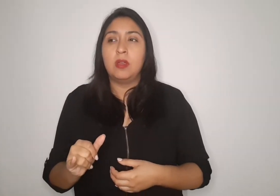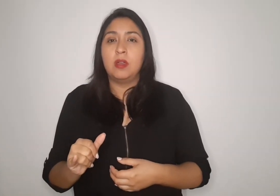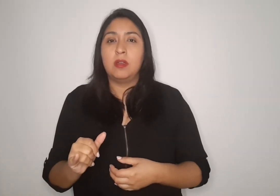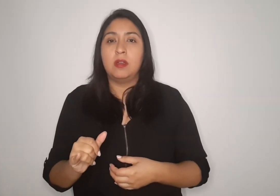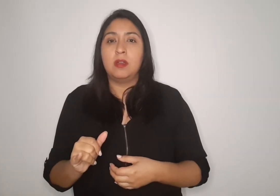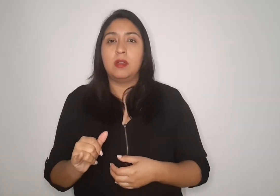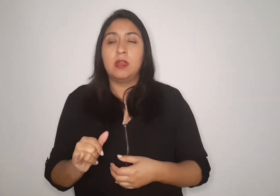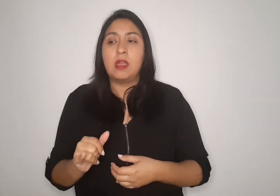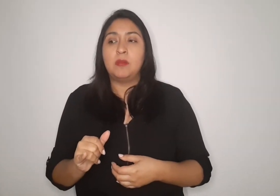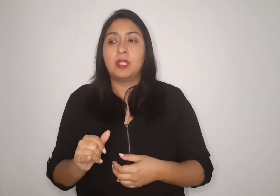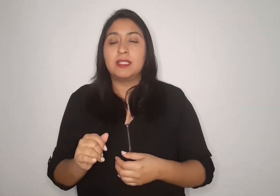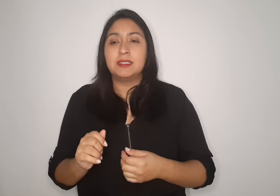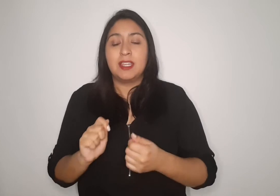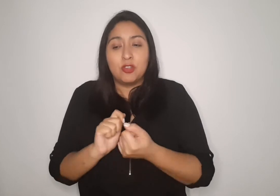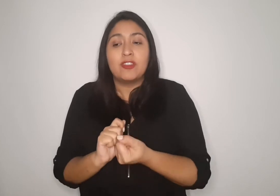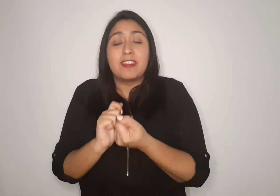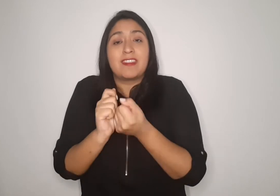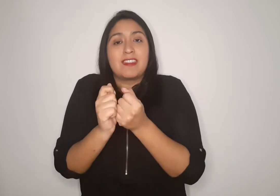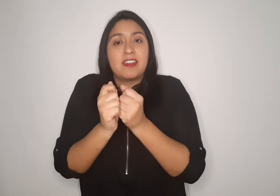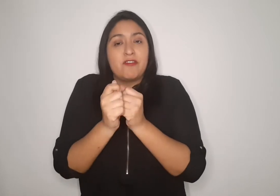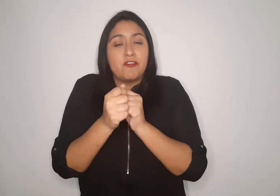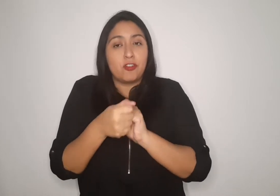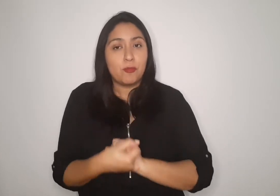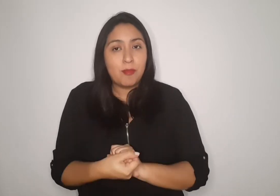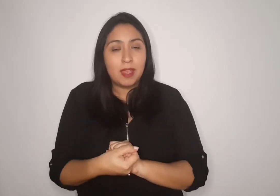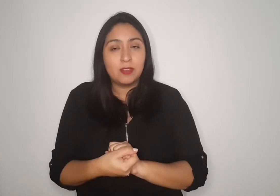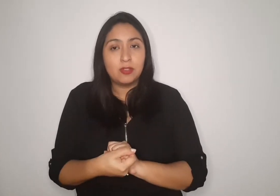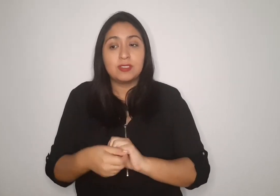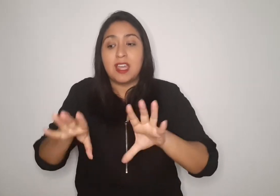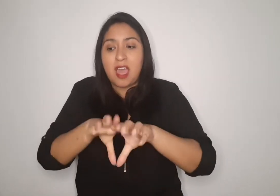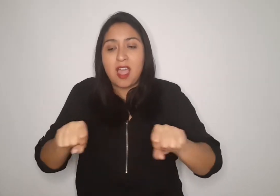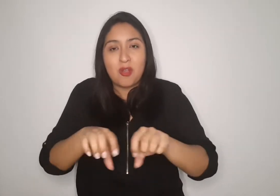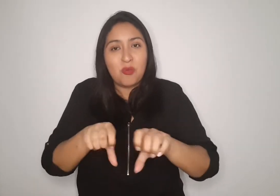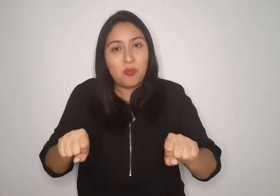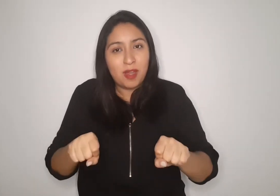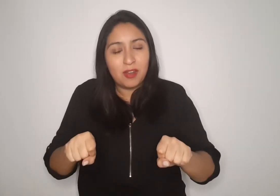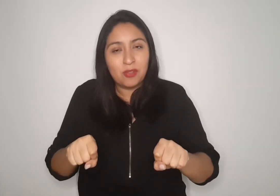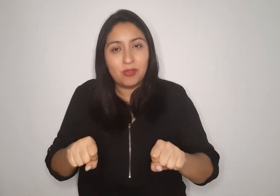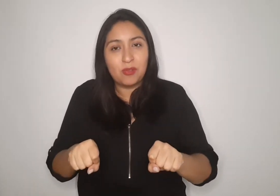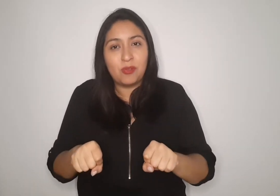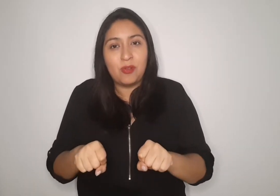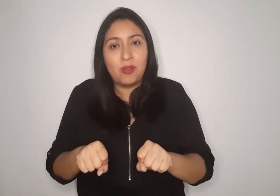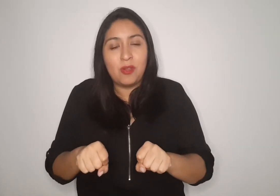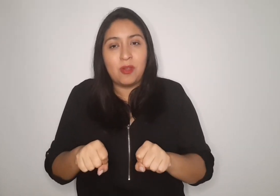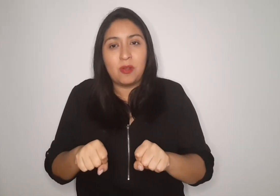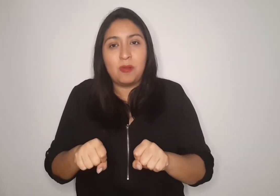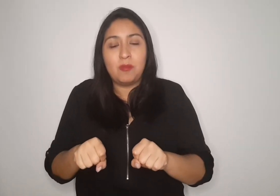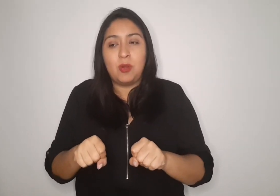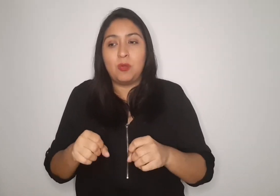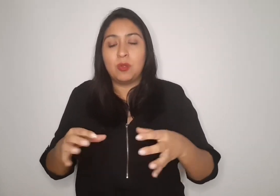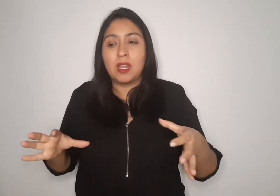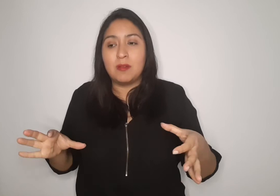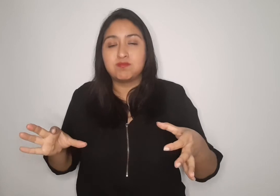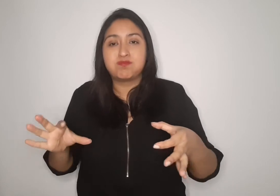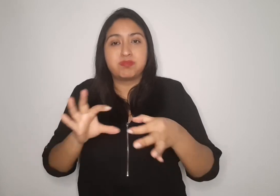ido pactando eso, y yo creo que eso ya es un hecho. Yo, por mi parte, desde el mundo mapuche nunca he recibido una mala